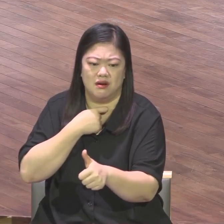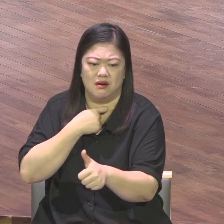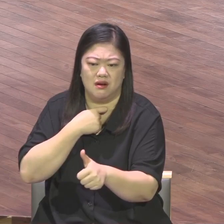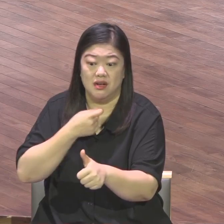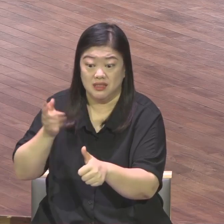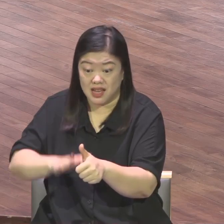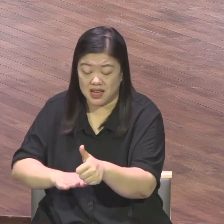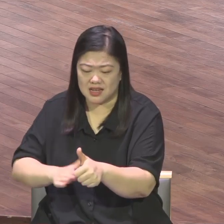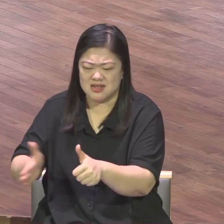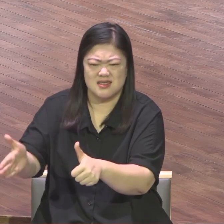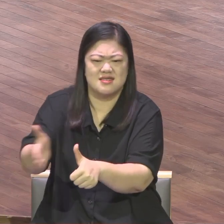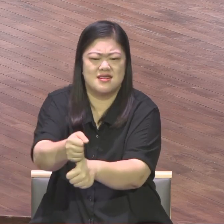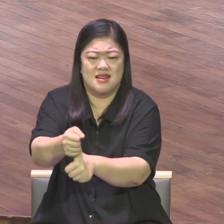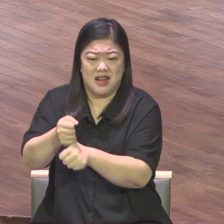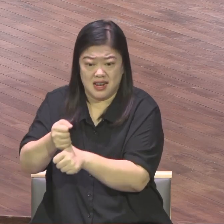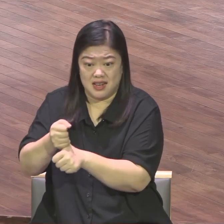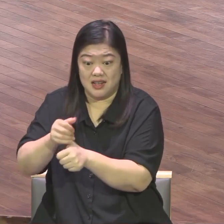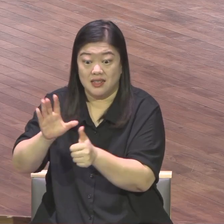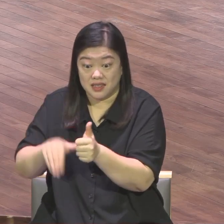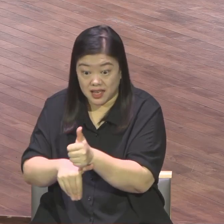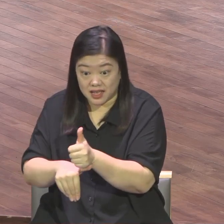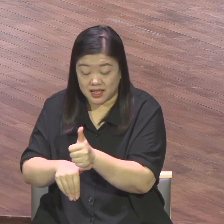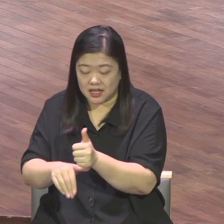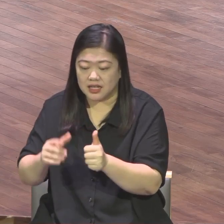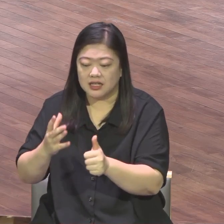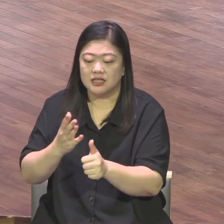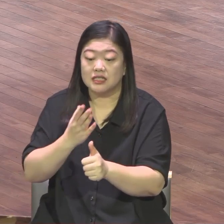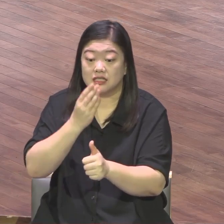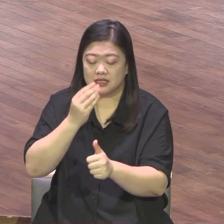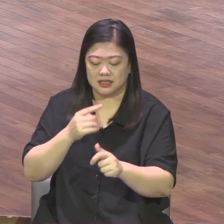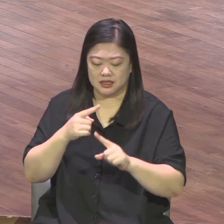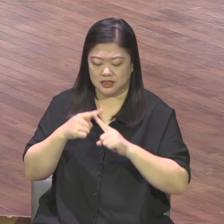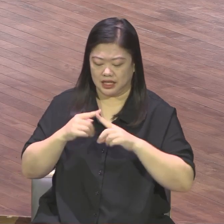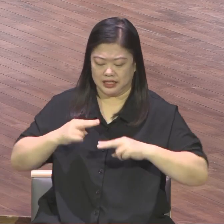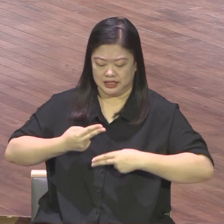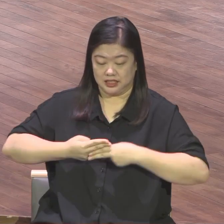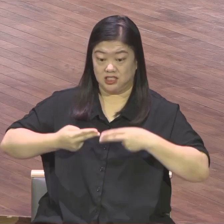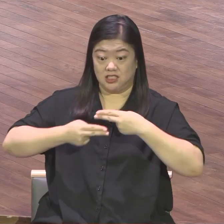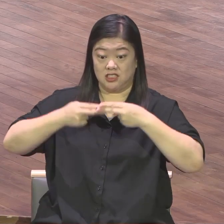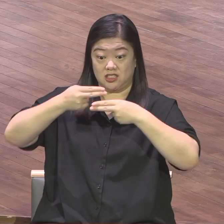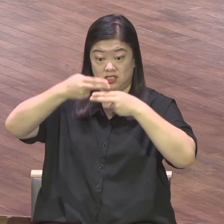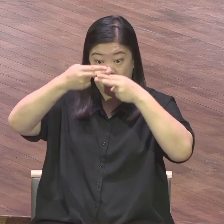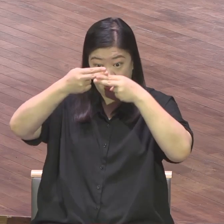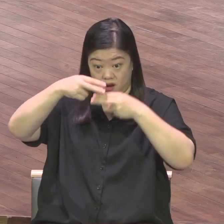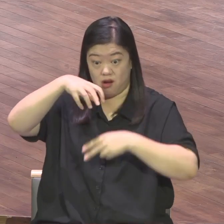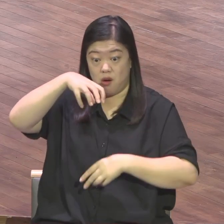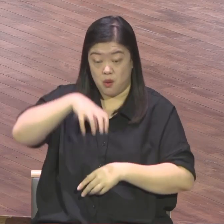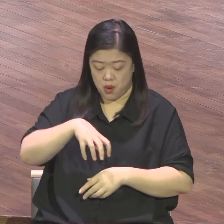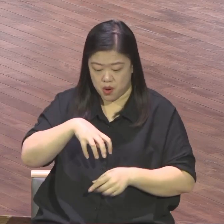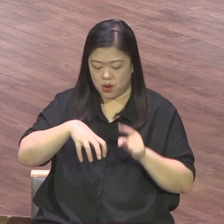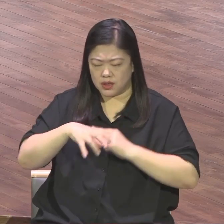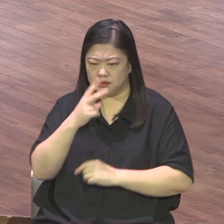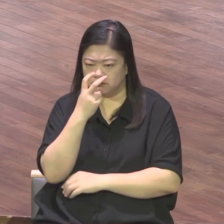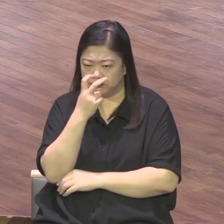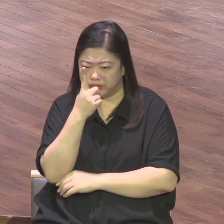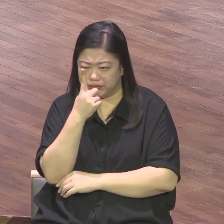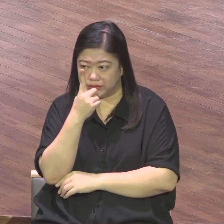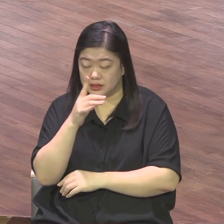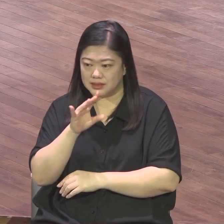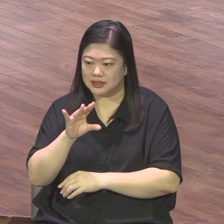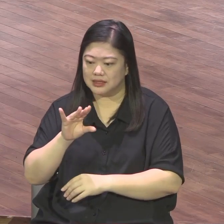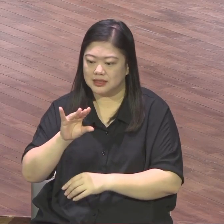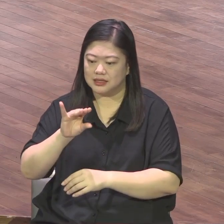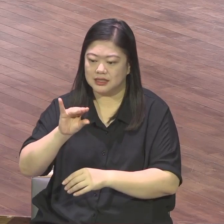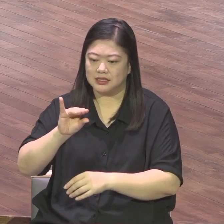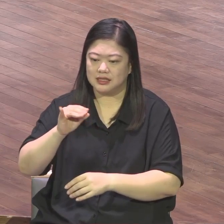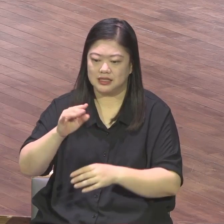성전 서북쪽에 있는 안토니오 요세가 있었는데 그 주둔하고 있던 천부장